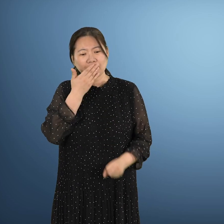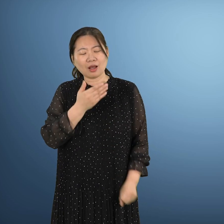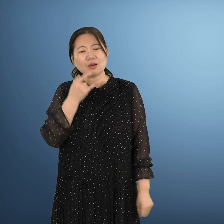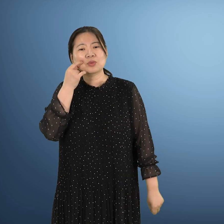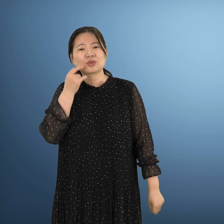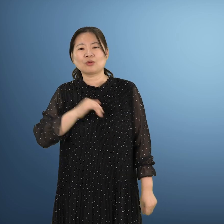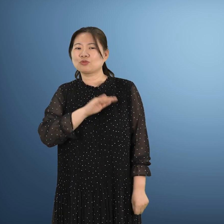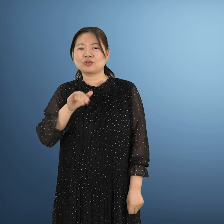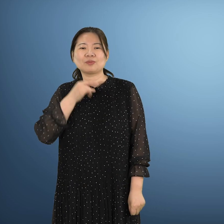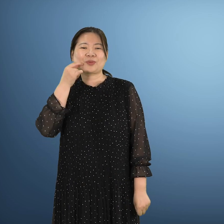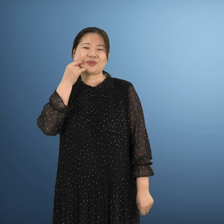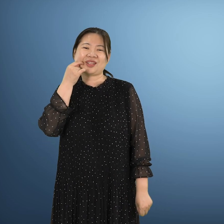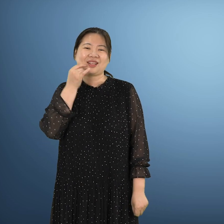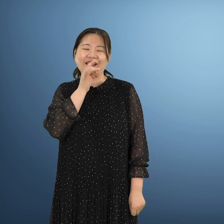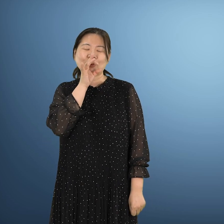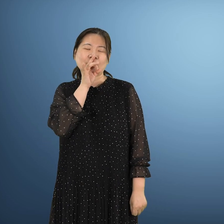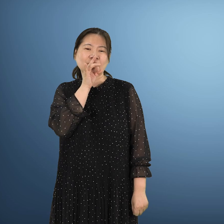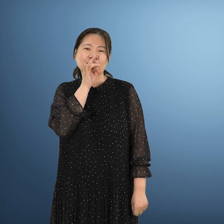우리는 못해요.